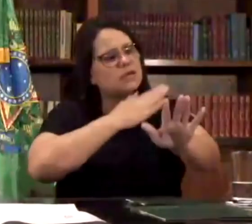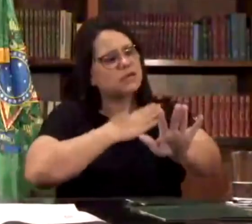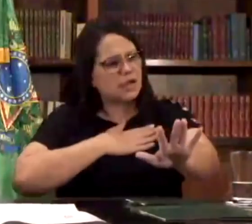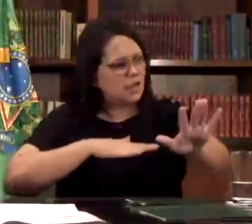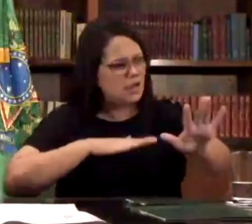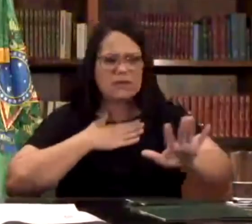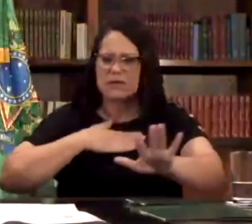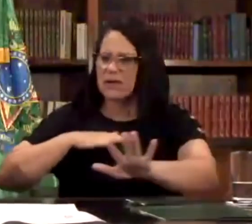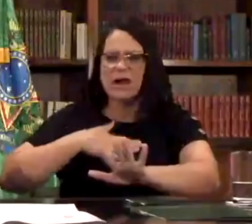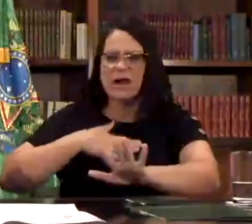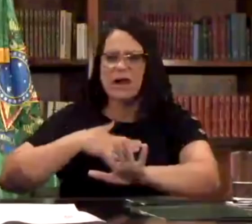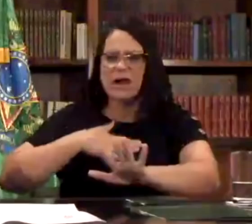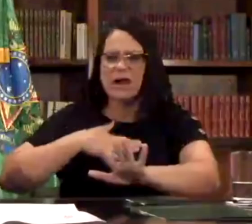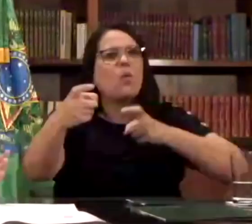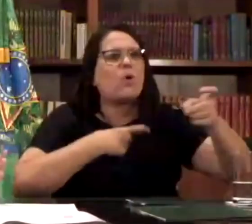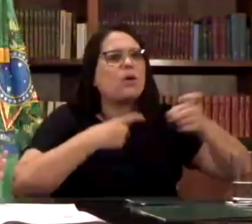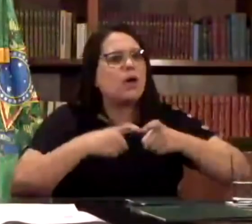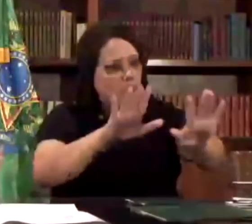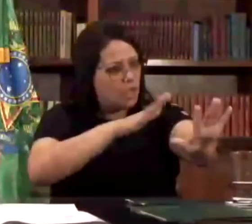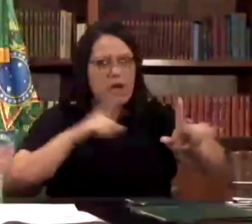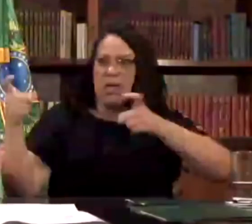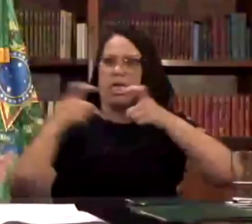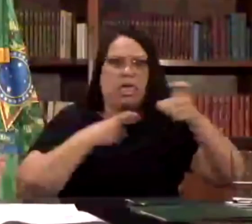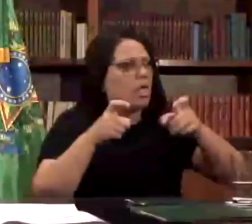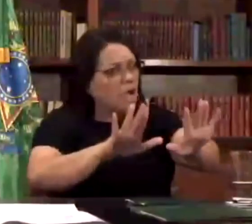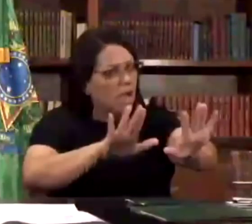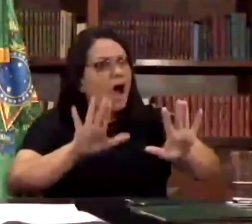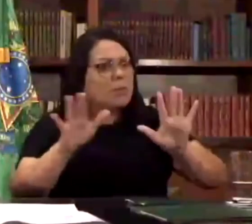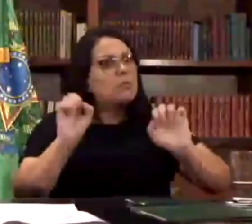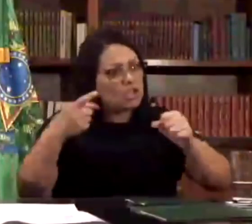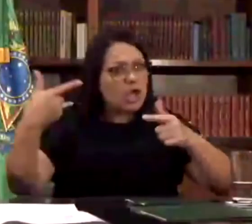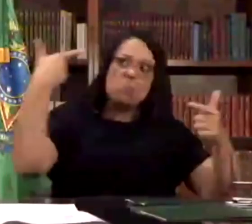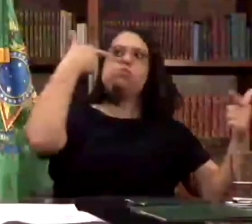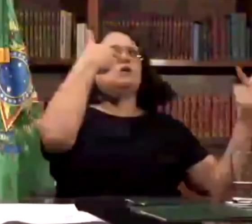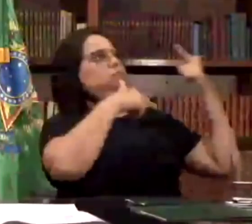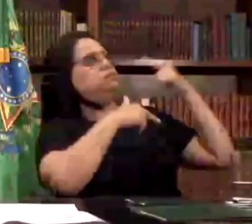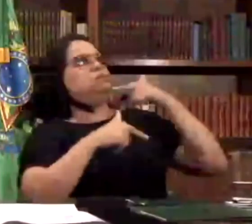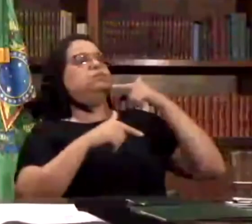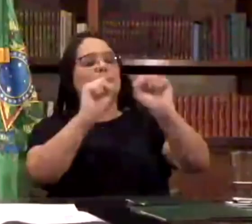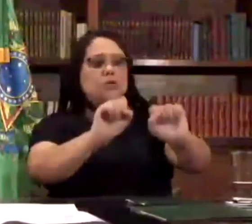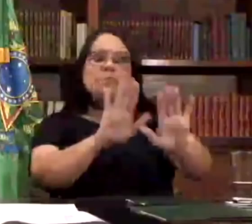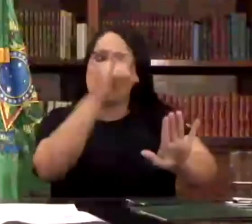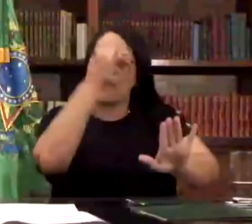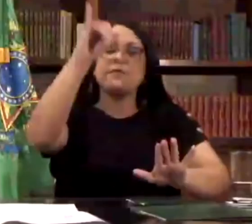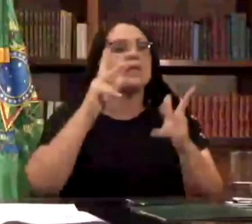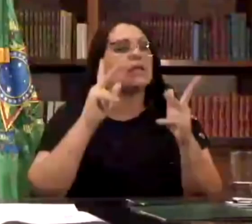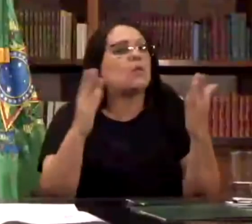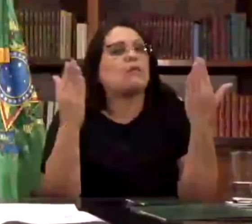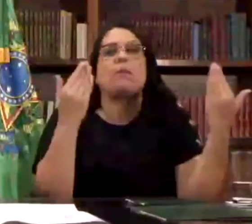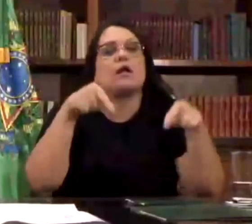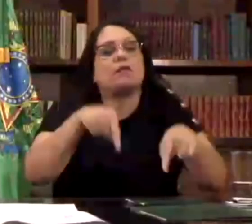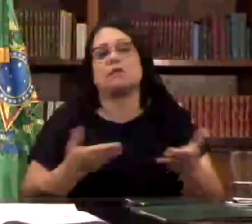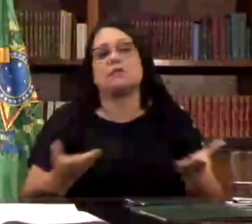eles. Calma. É igual na guerra. Calma, bicho. Você pode levar um tiro na cara, pode, mas vamos fazer de tudo para não levar. Aqui é a mesma